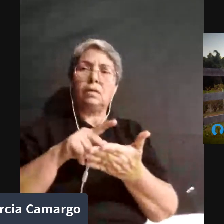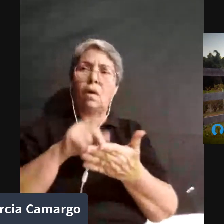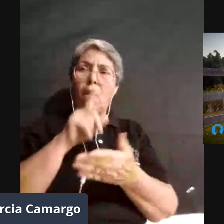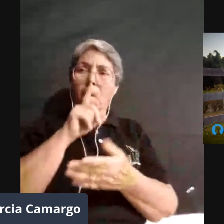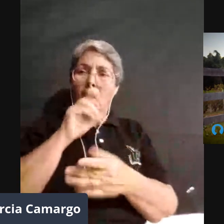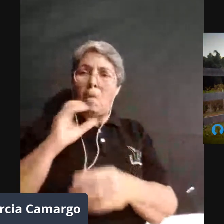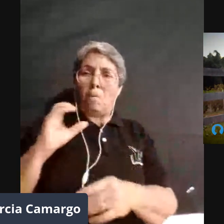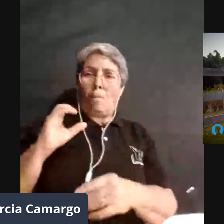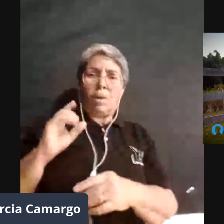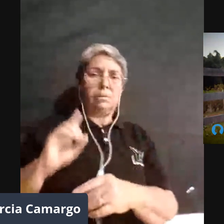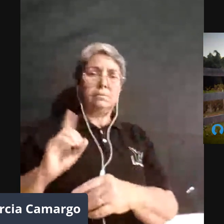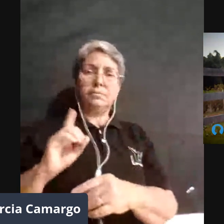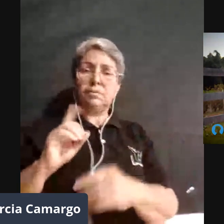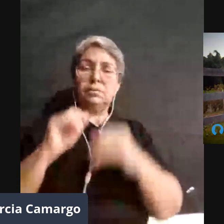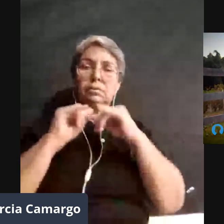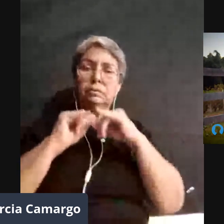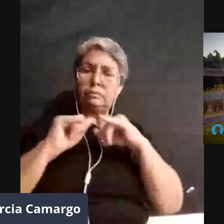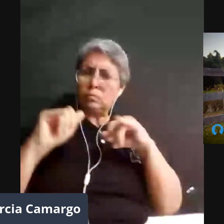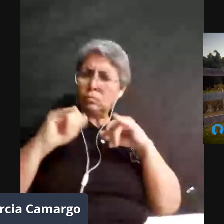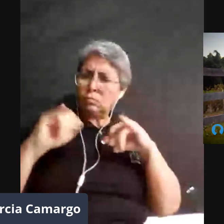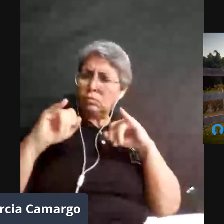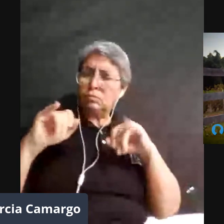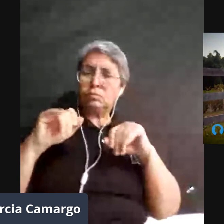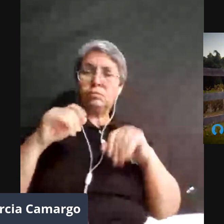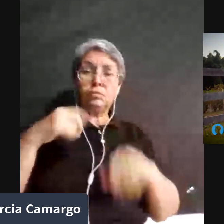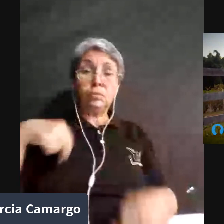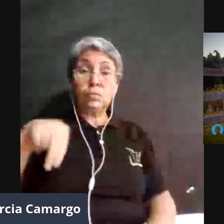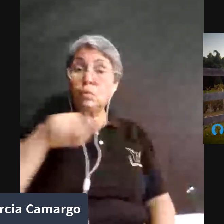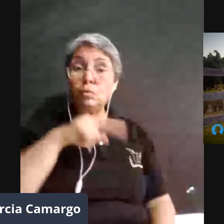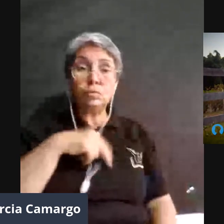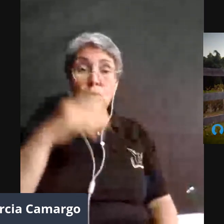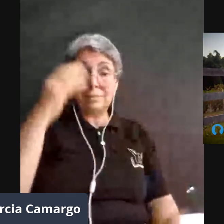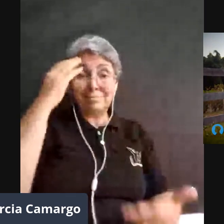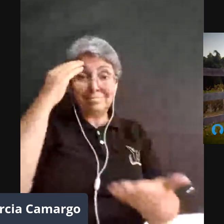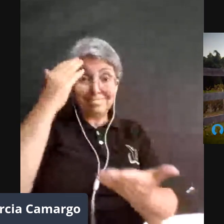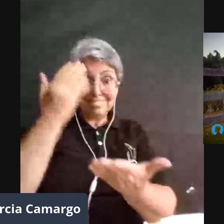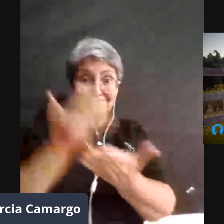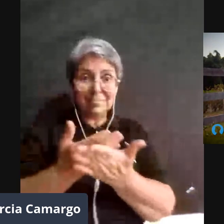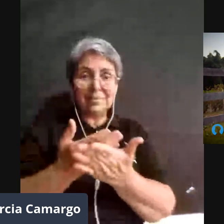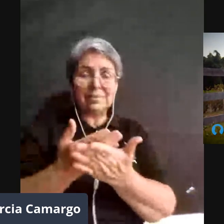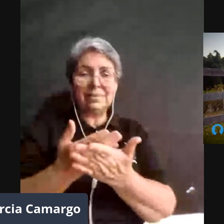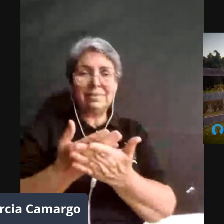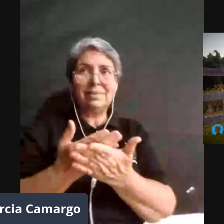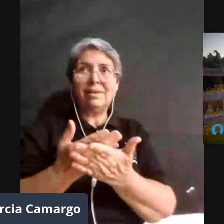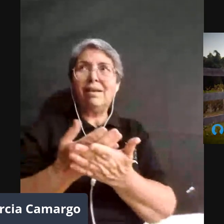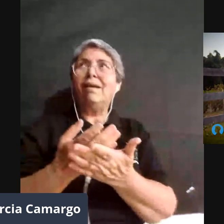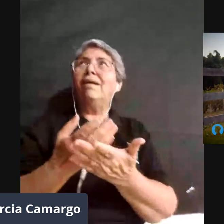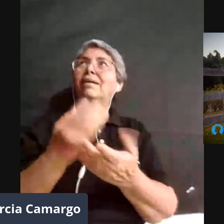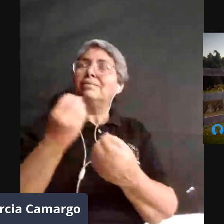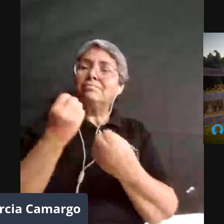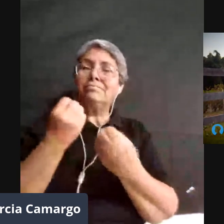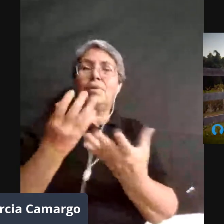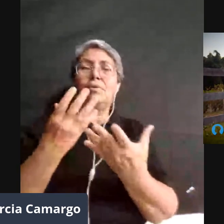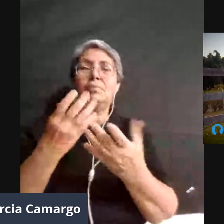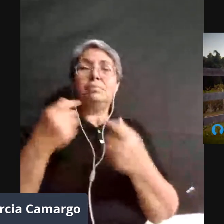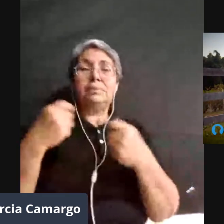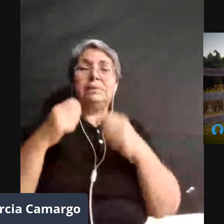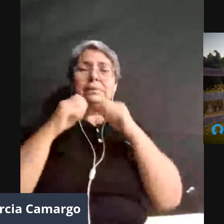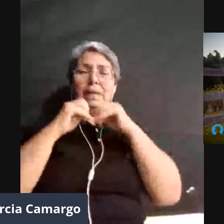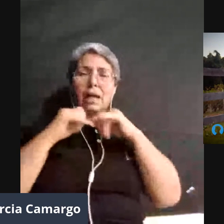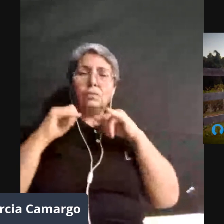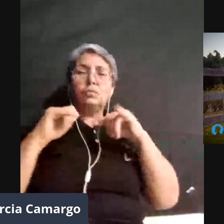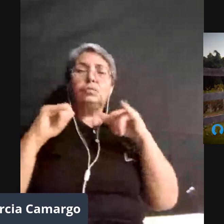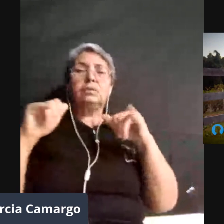e por mim, pelo povo de Deus, então, pelo amor de Deus, que façamos o favor de declarar essa verdade